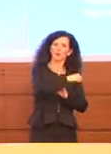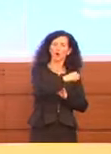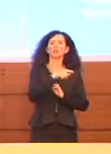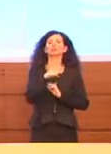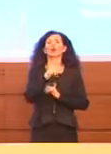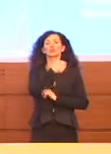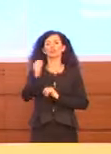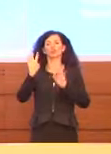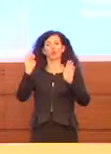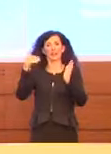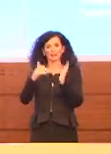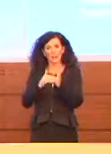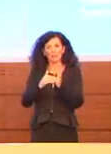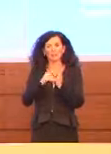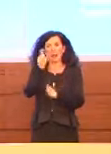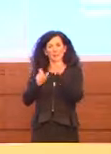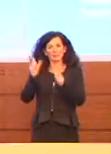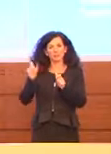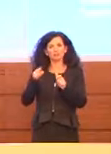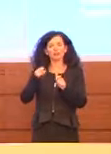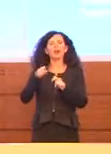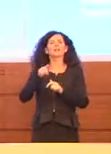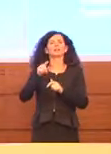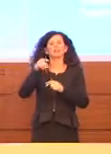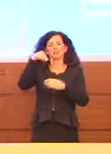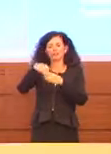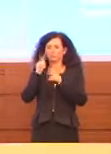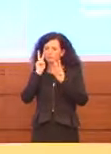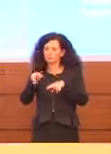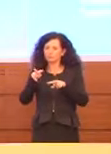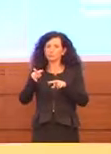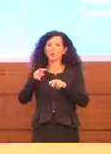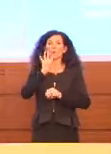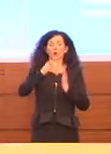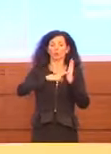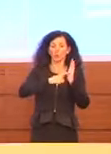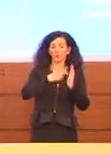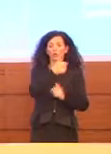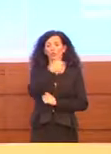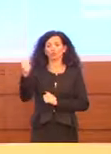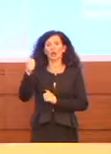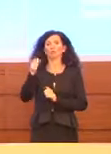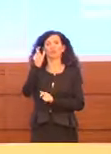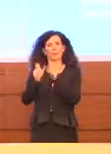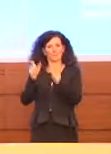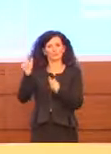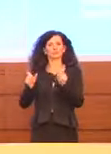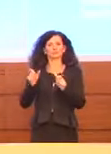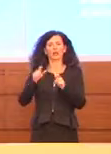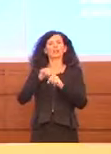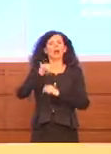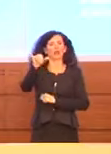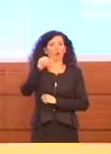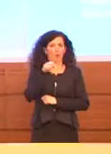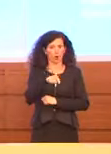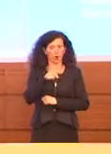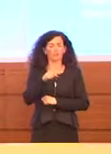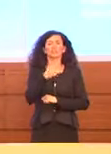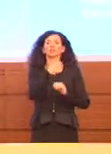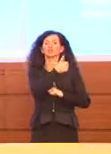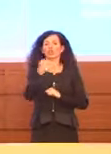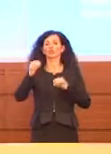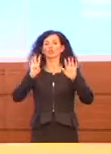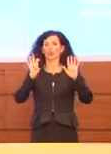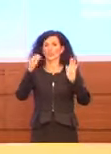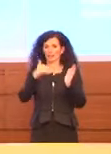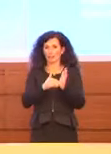190 mila passeggeri nei nostri quattro milioni e 100 passeggeri nei nostri aeroporti e 190 mila